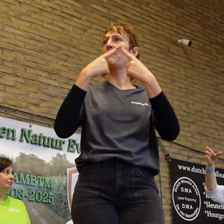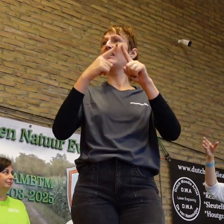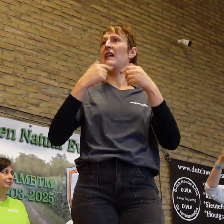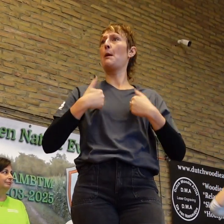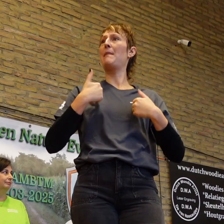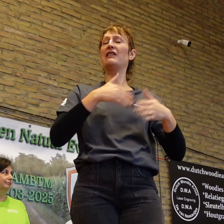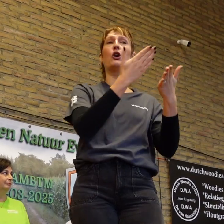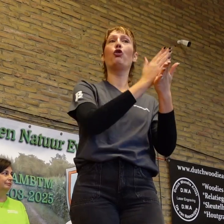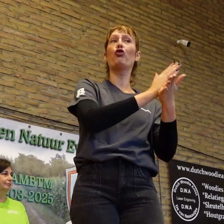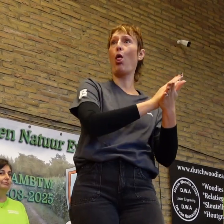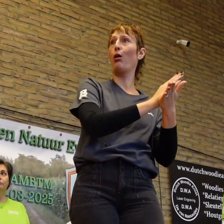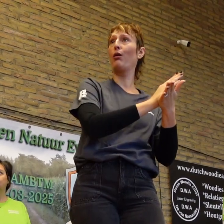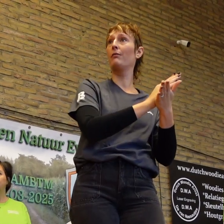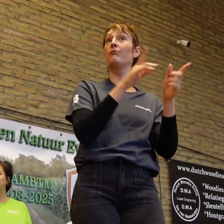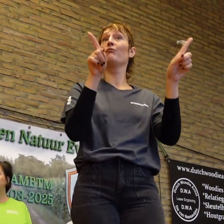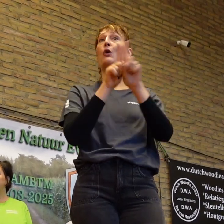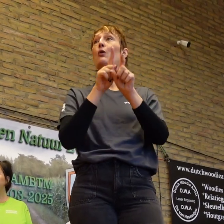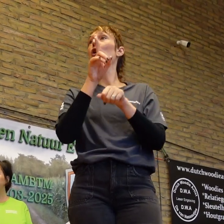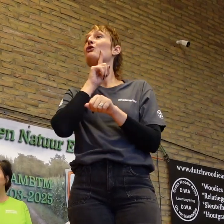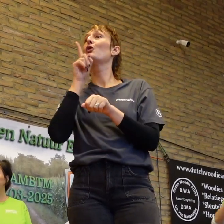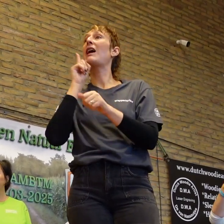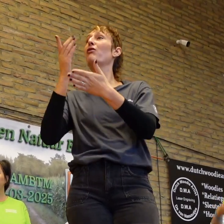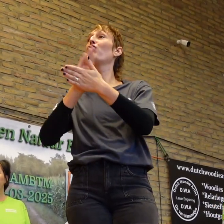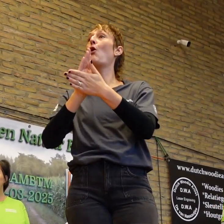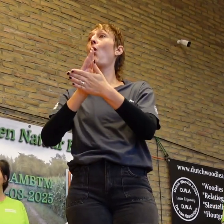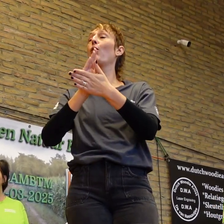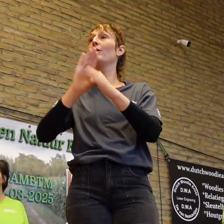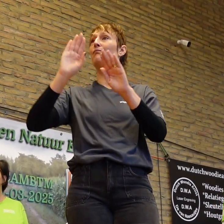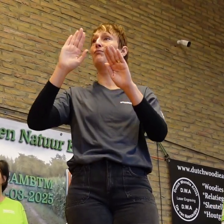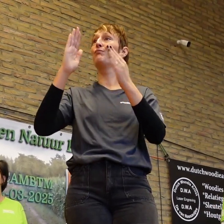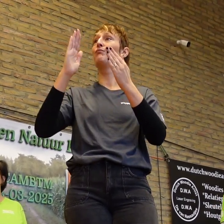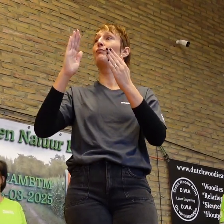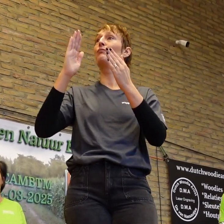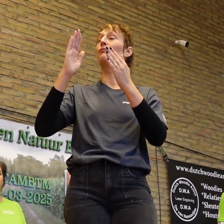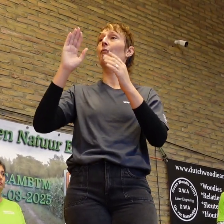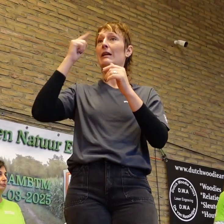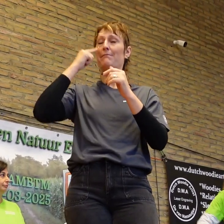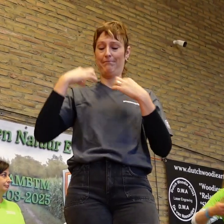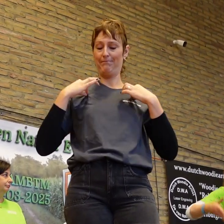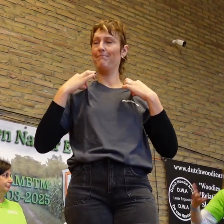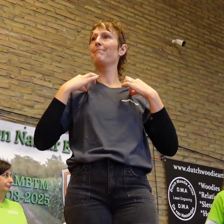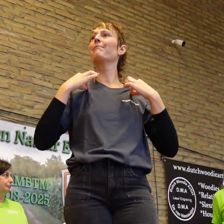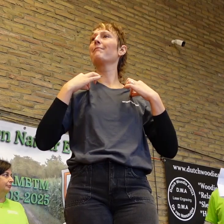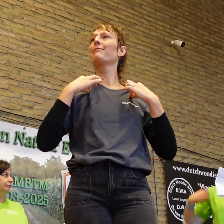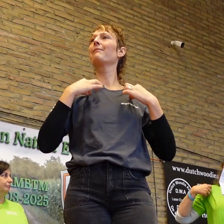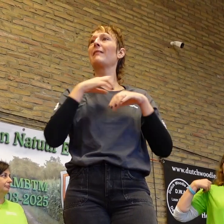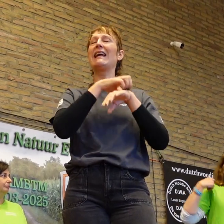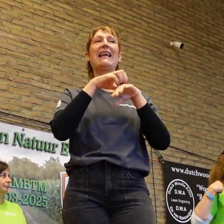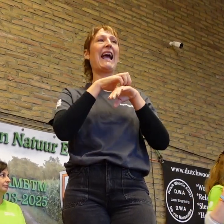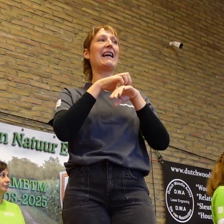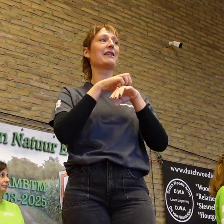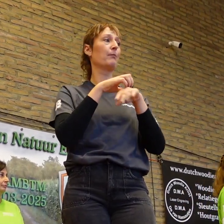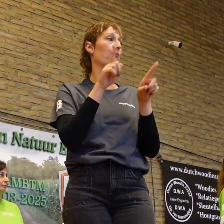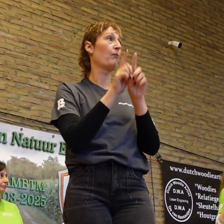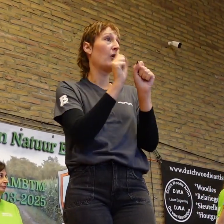tolken en studenten die jullie kunnen helpen jullie kunnen misschien onderling ook wat eh ja proberen wij met de